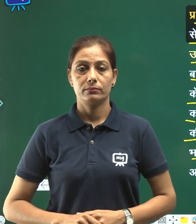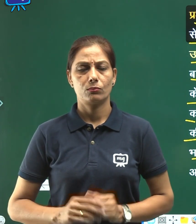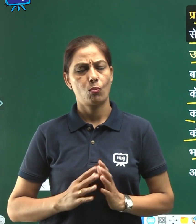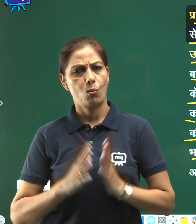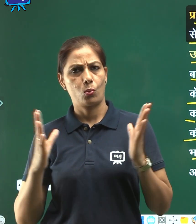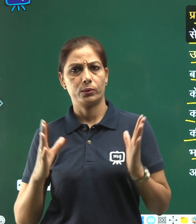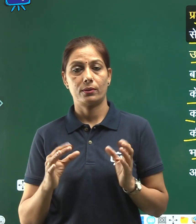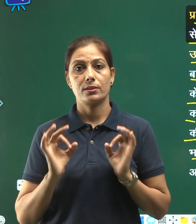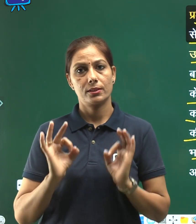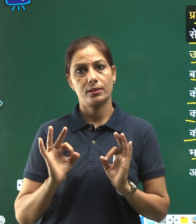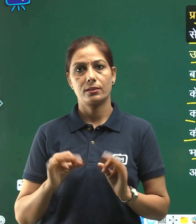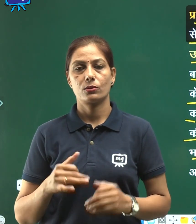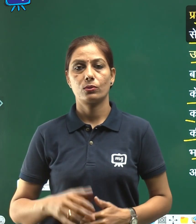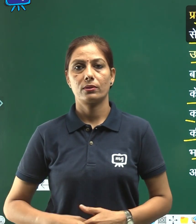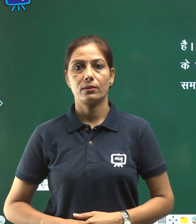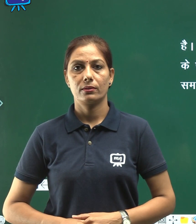अधिक बेहतर ढंग से होती है।